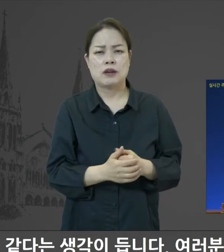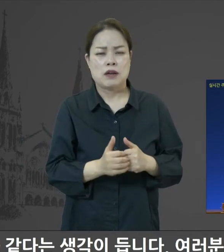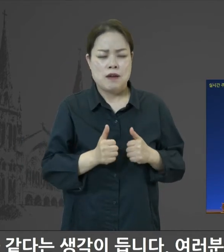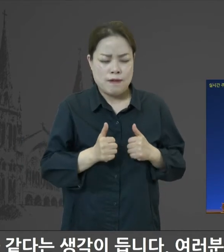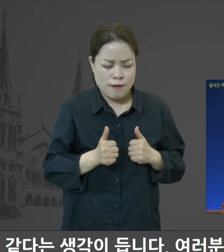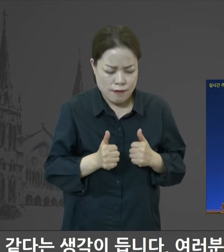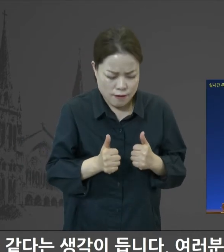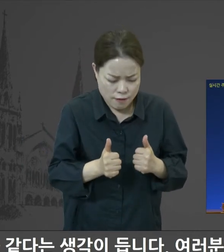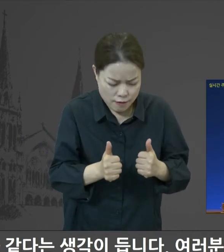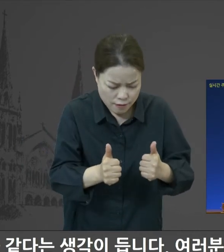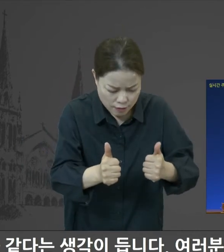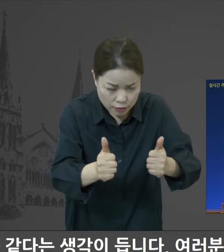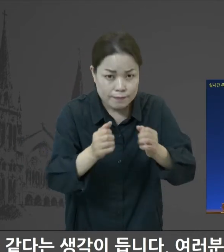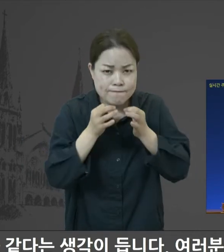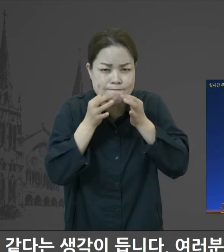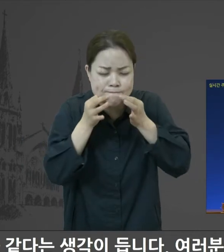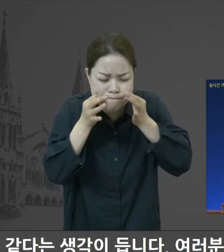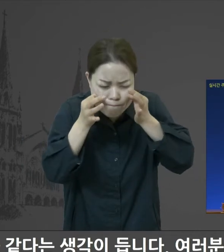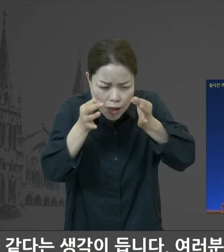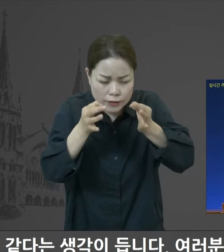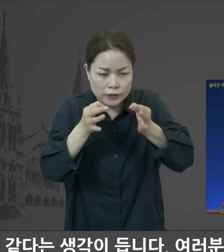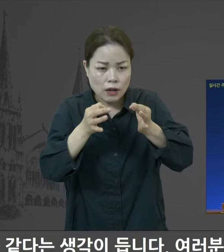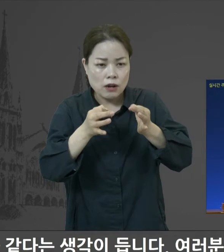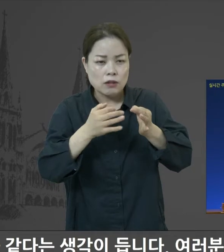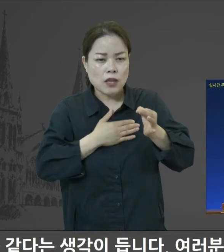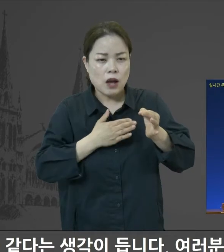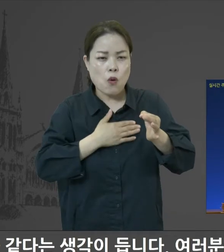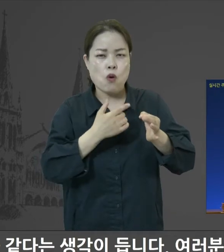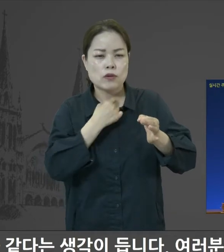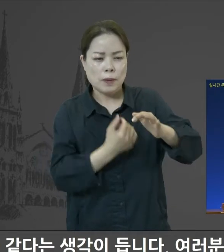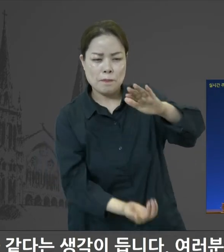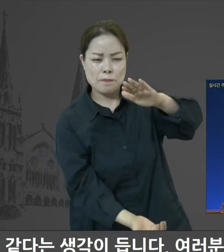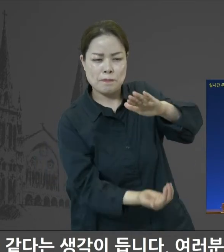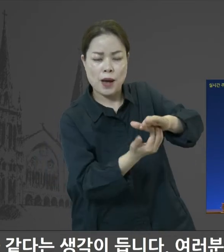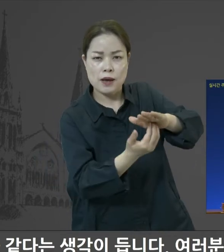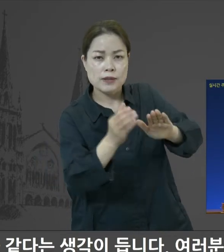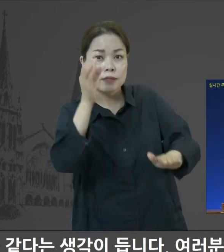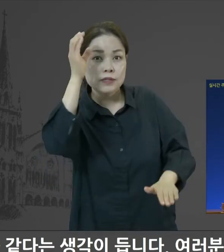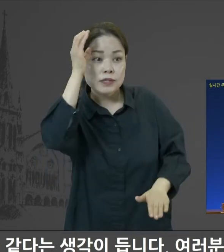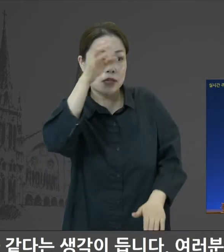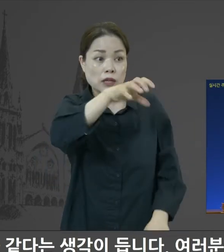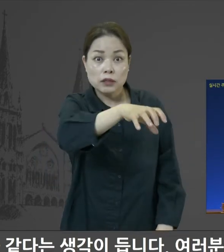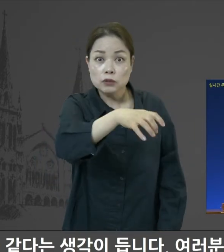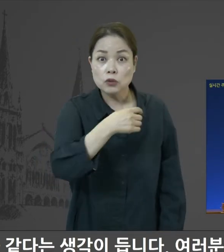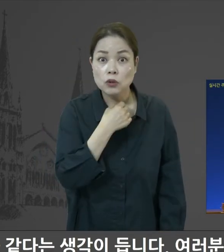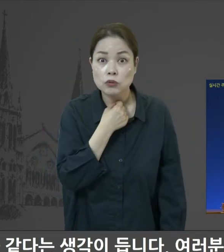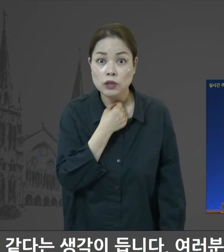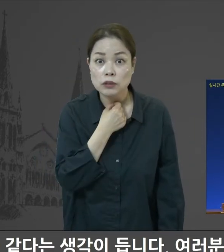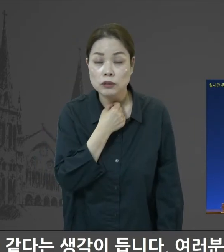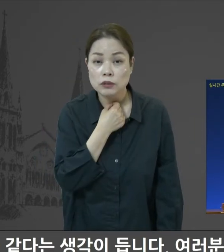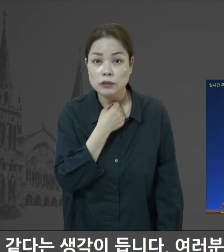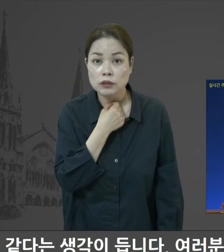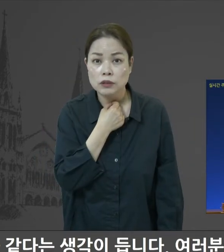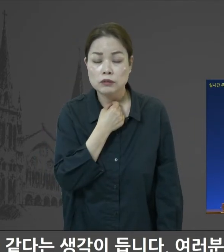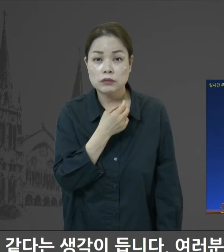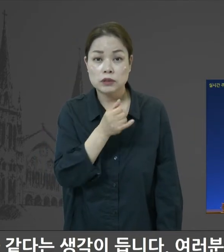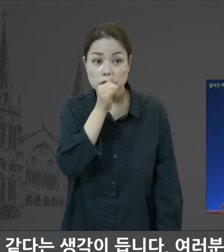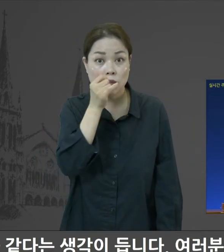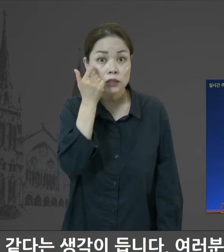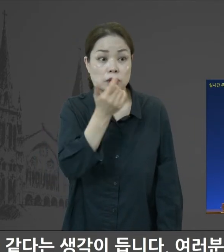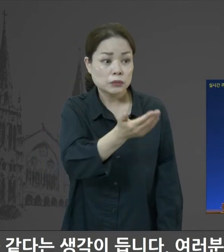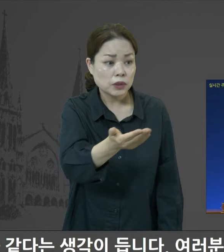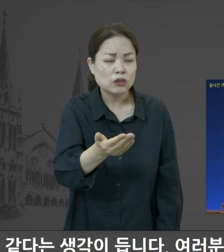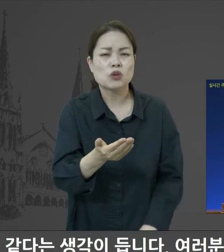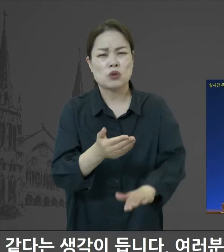위해서 노력하고 들어가기 원하는 그런 기대치, 장소, 바람, 그런 것들이 없습니까? 그런